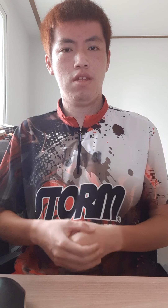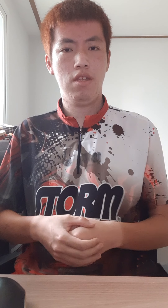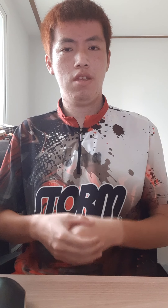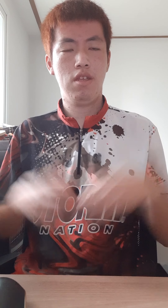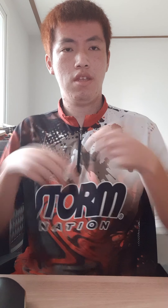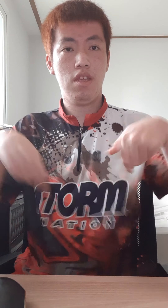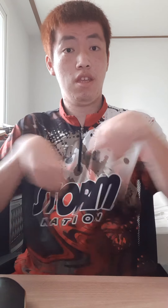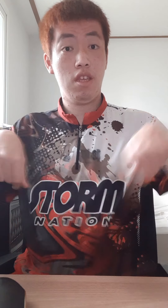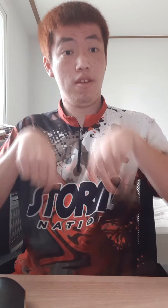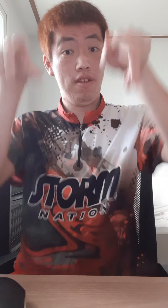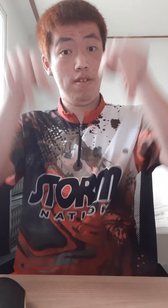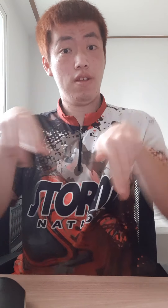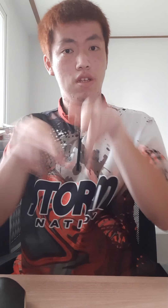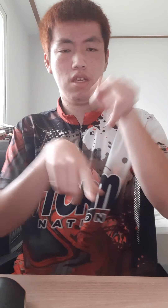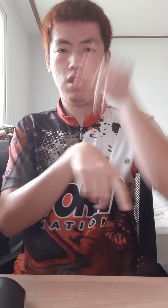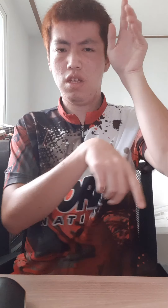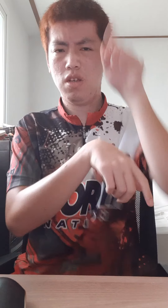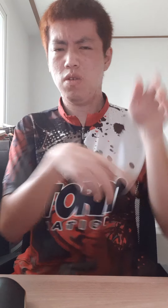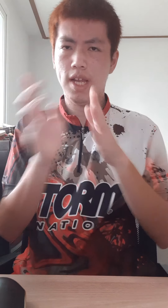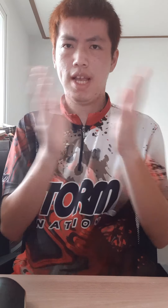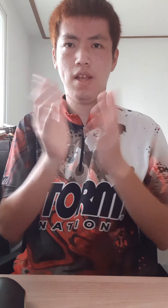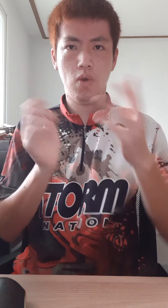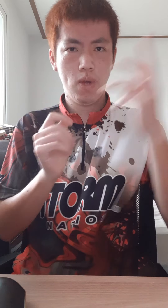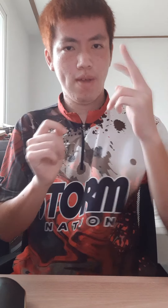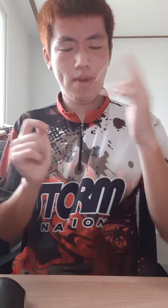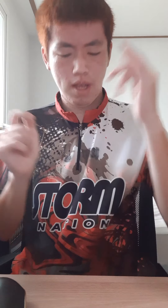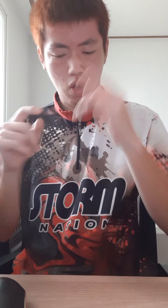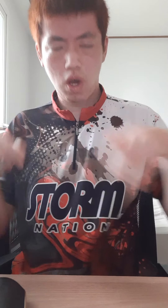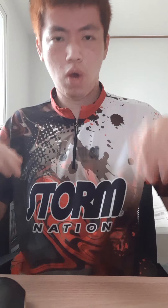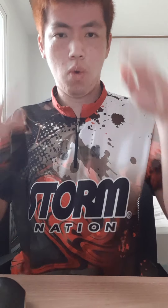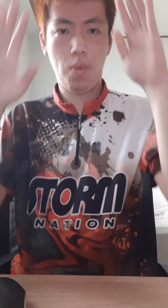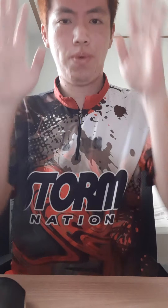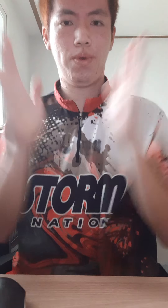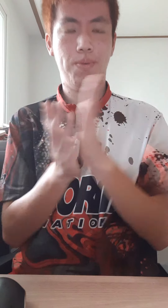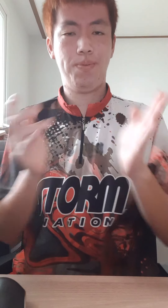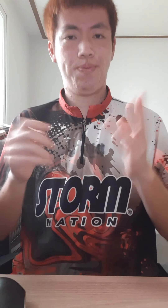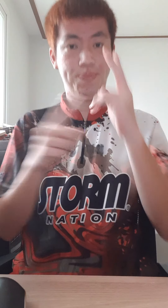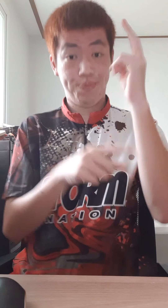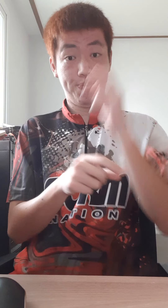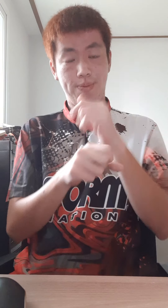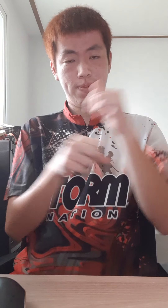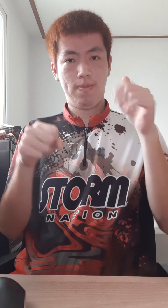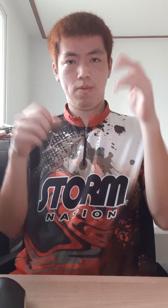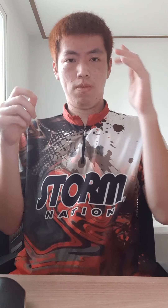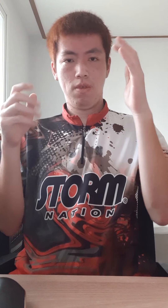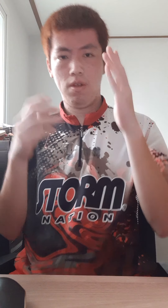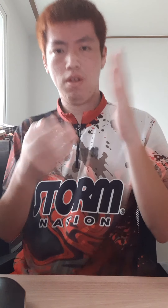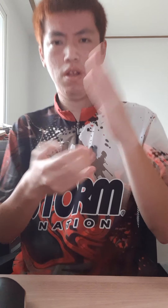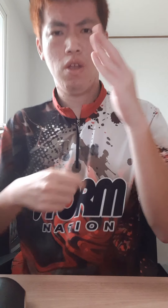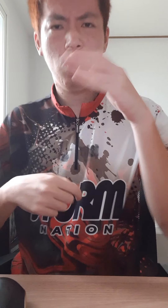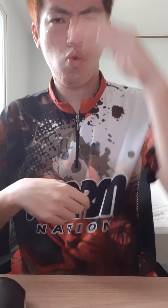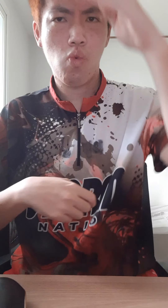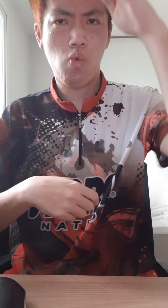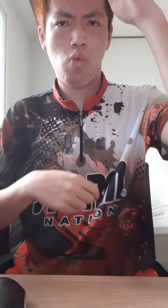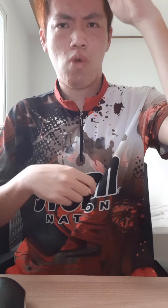피고인 에버랜드 측은 지난달 25일 진행된 현장 검증에 대해 당시 비상탈출 실험은 안전하게 통제된